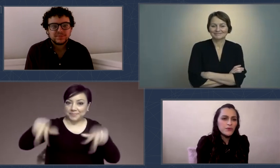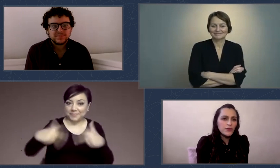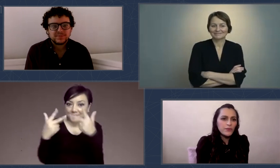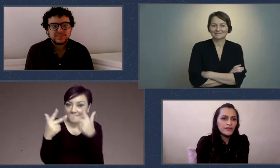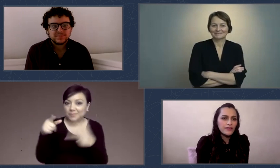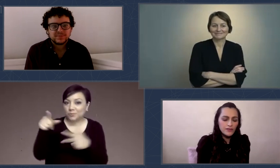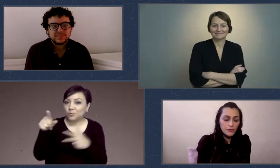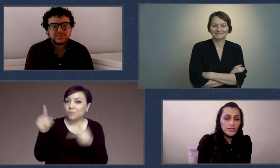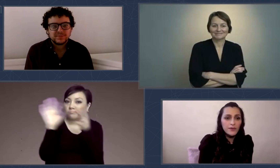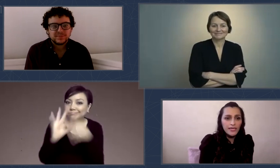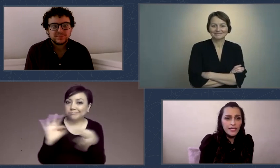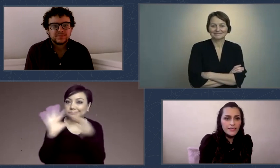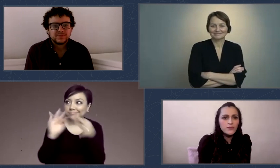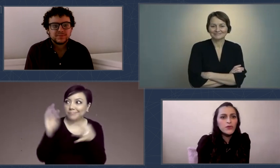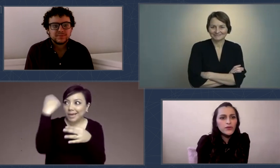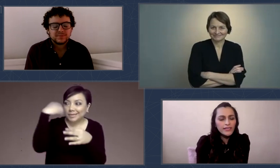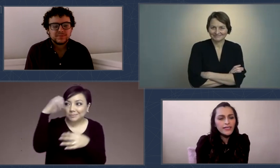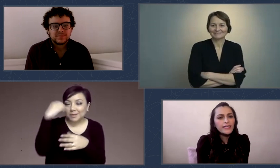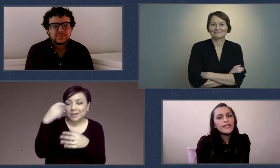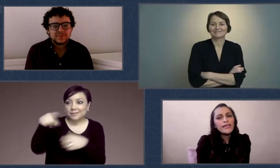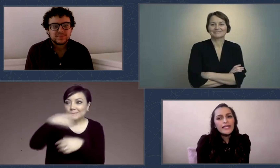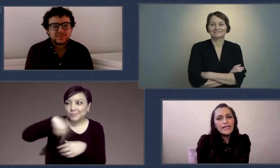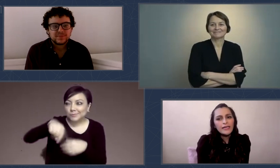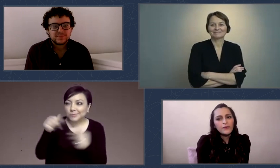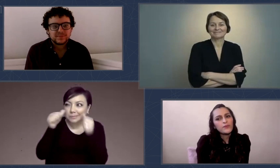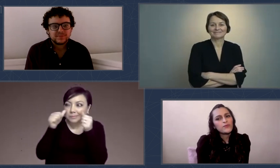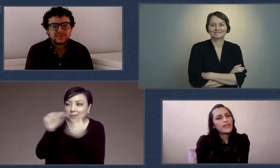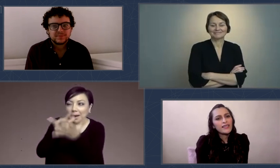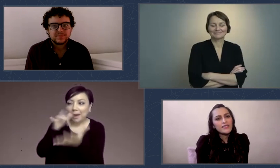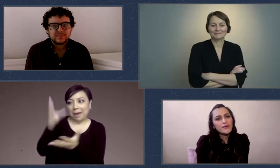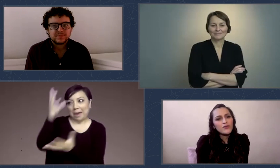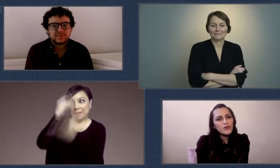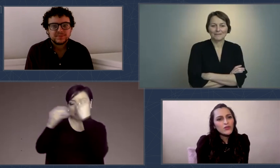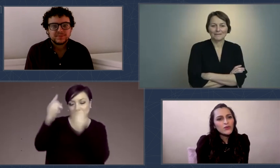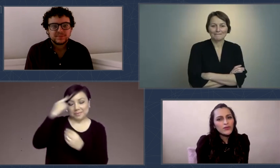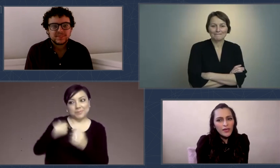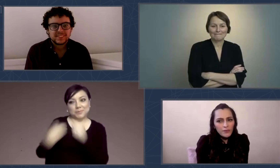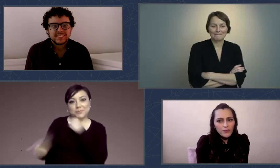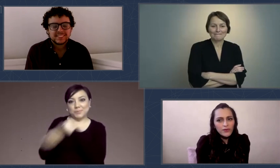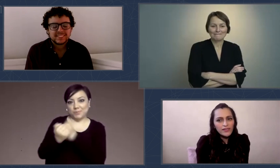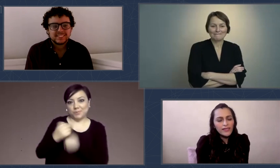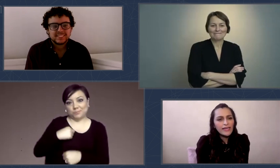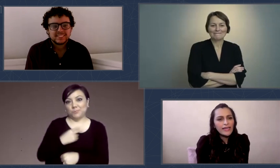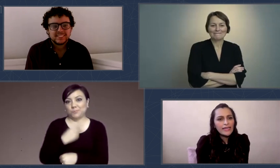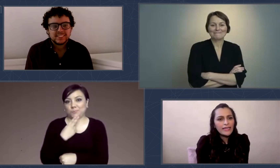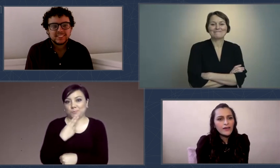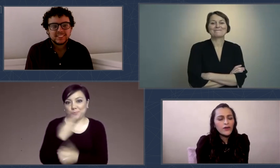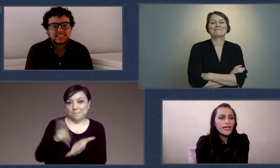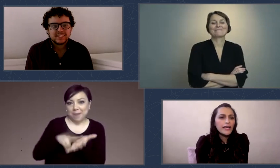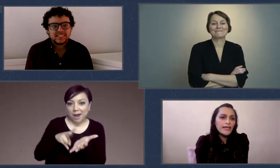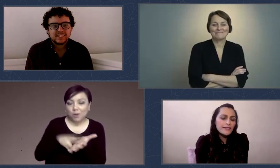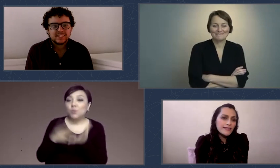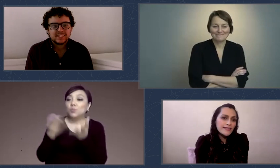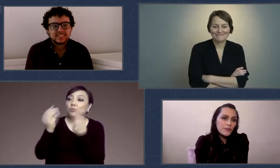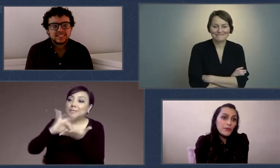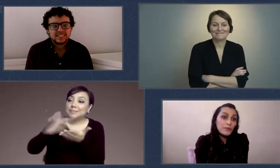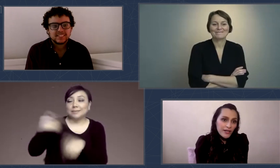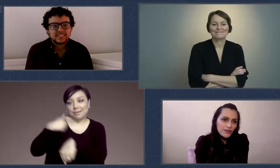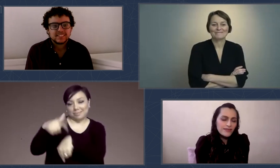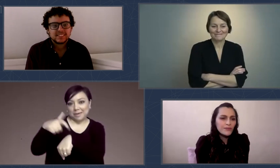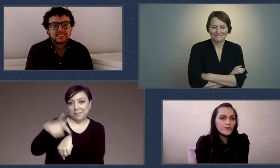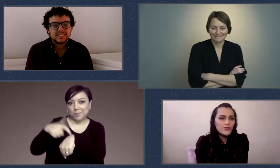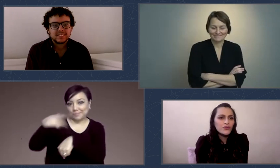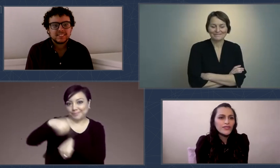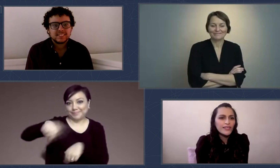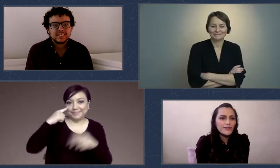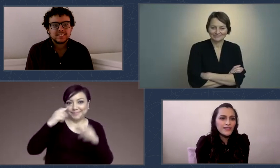Gracias por compartirnos de tu experiencia, es muy útil. Y bueno, pues agradecemos mucho tu tiempo y ojalá que este sea el primero